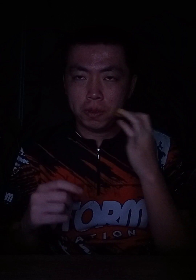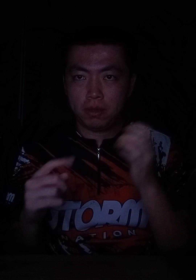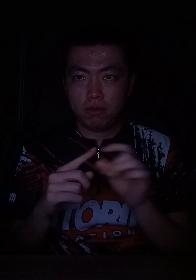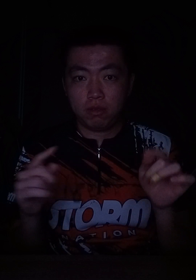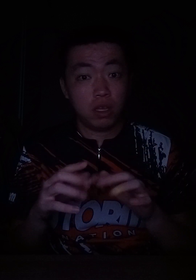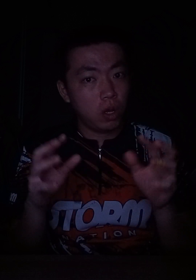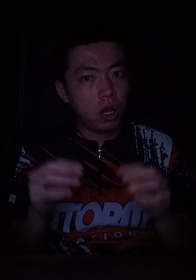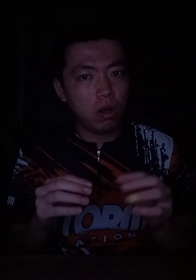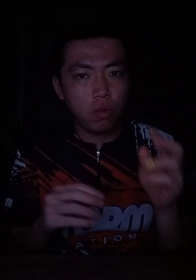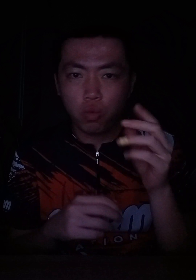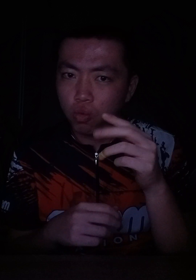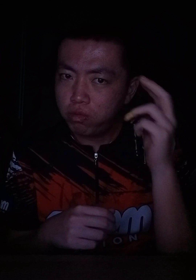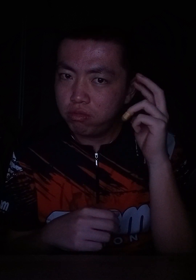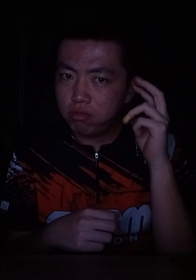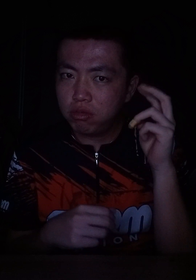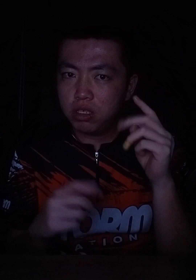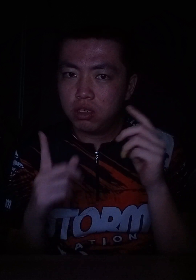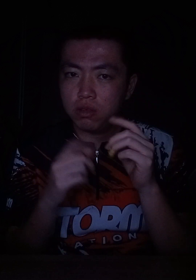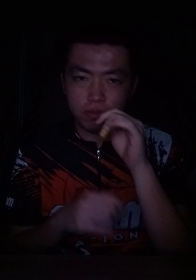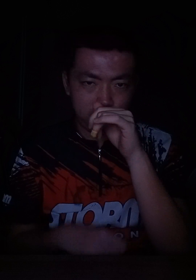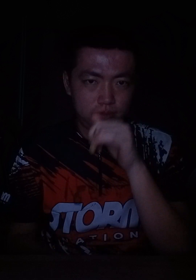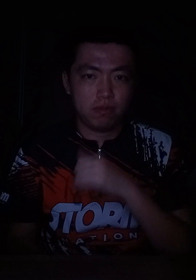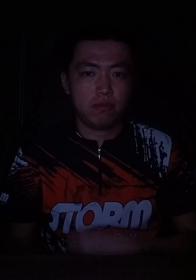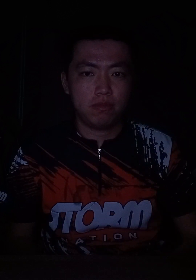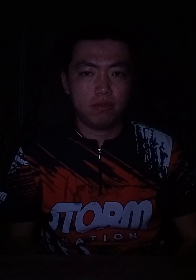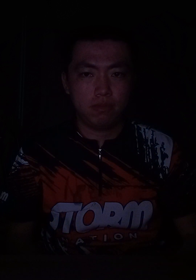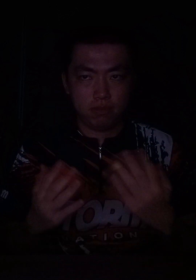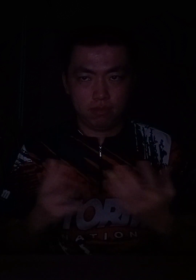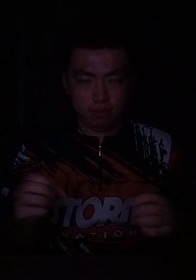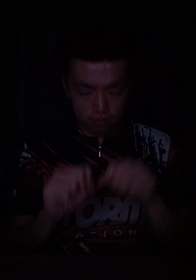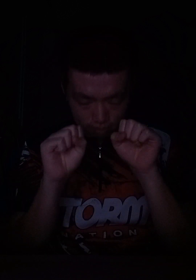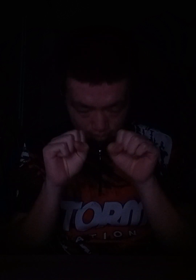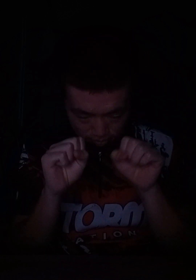현장에서 반드시 준수하도록 하는 게 중요할 것 같습니다. 네, 황다혜 기자 잘 들었습니다.